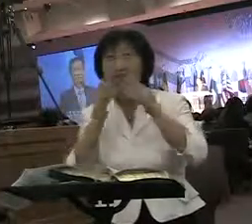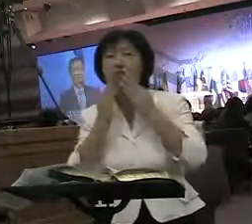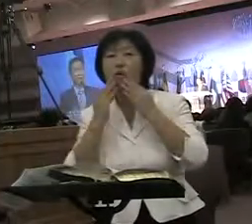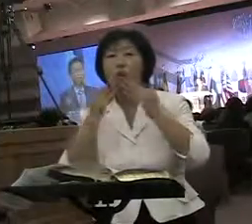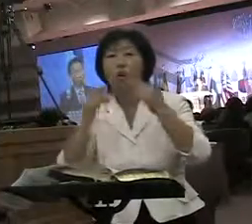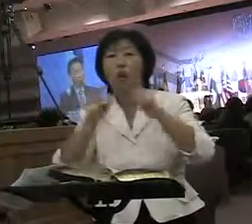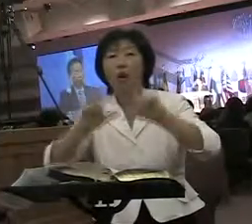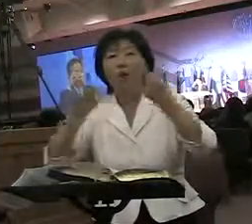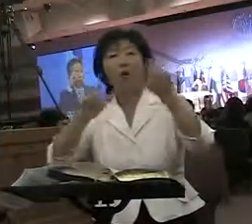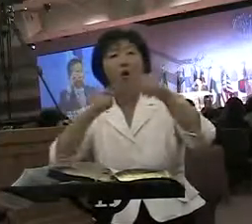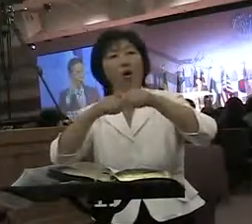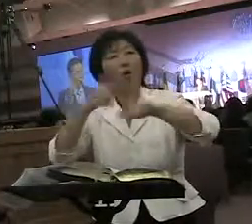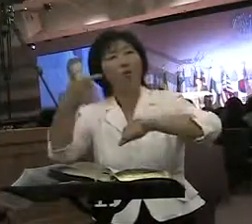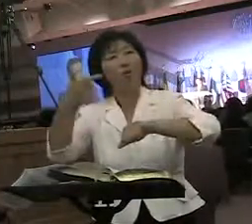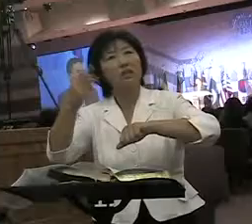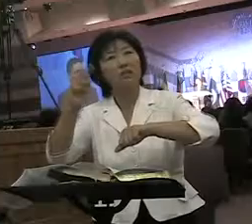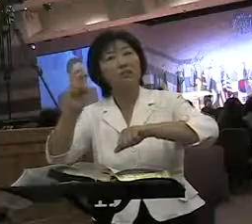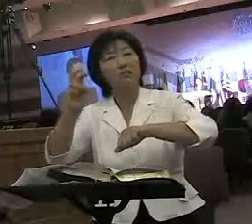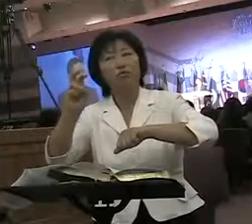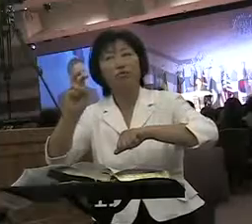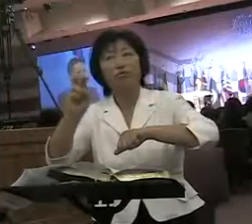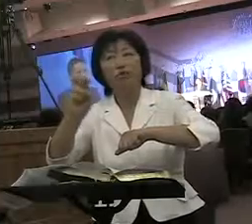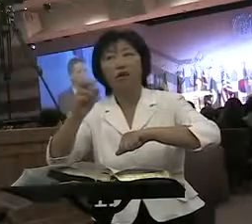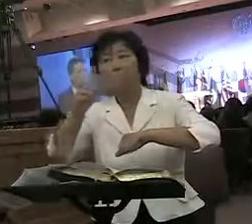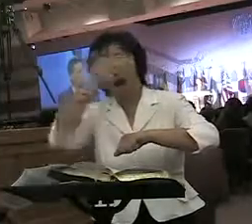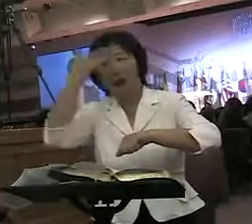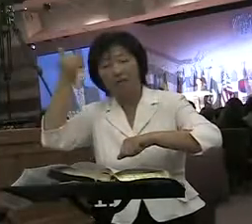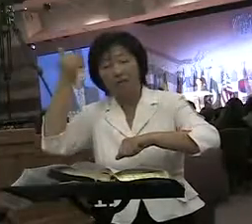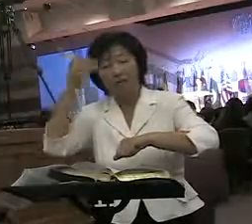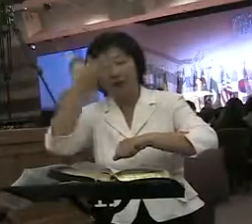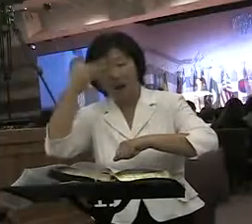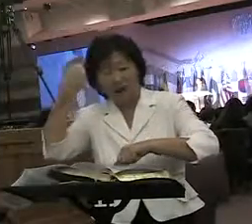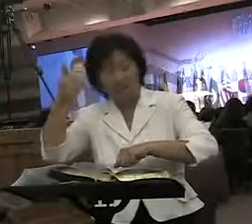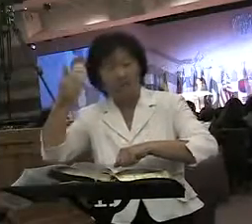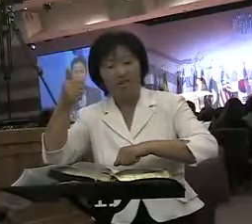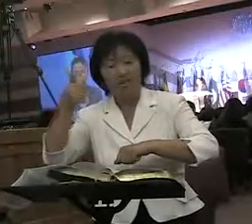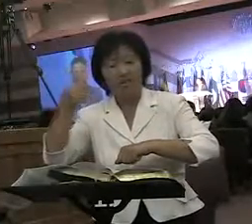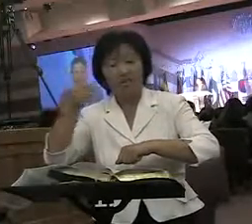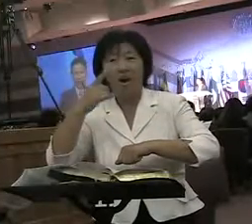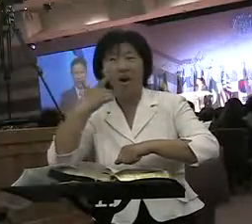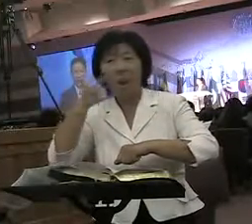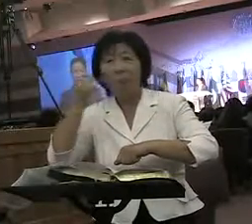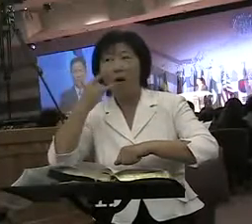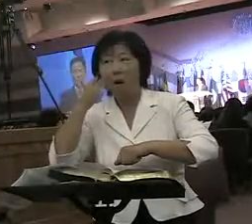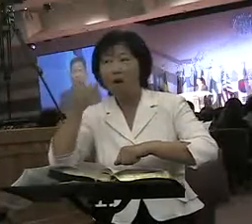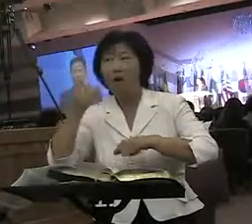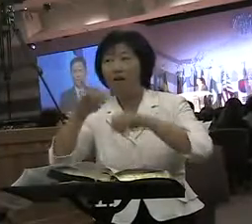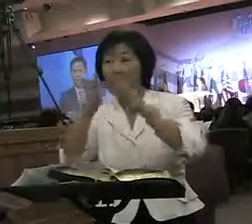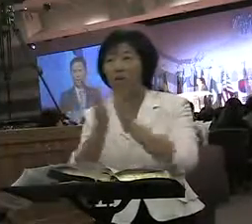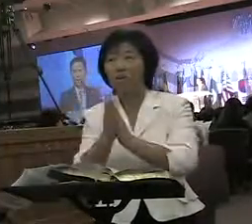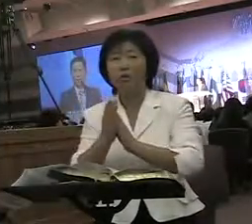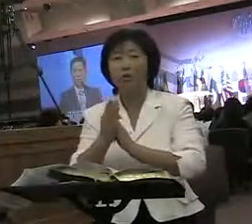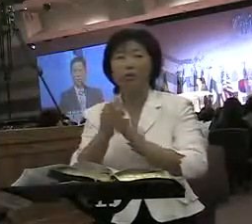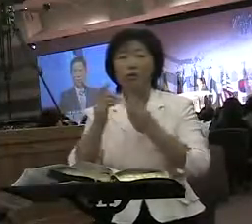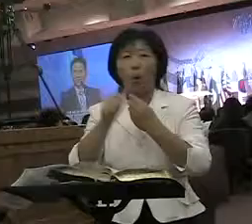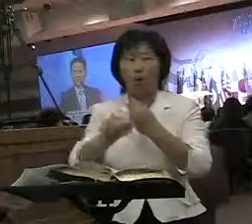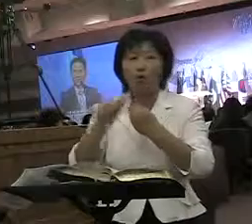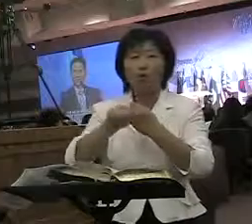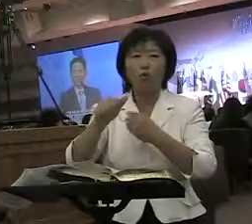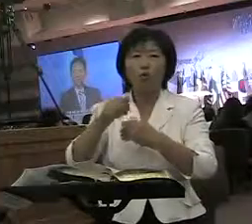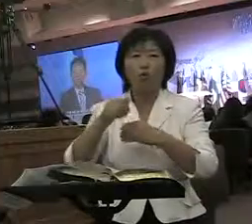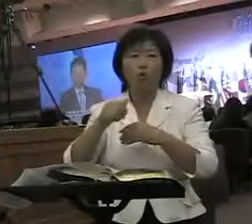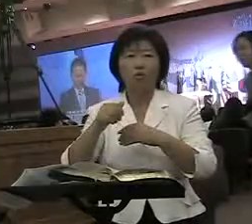6시 20분인데요. 우리 할아버지, 할머니, 엄마, 아빠, 손주, 손녀들 다 드리고 또